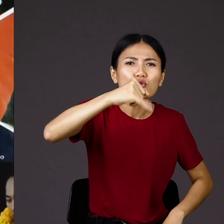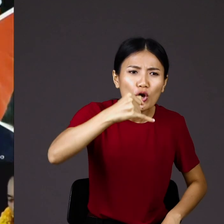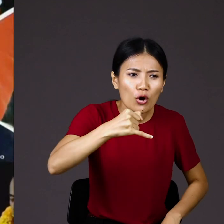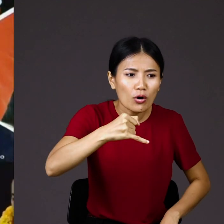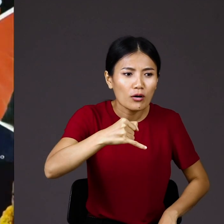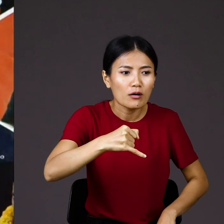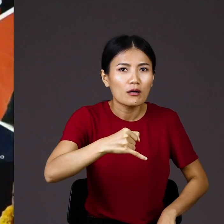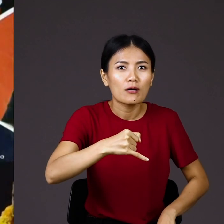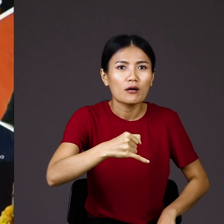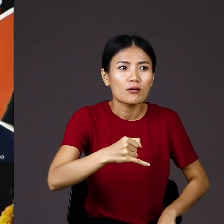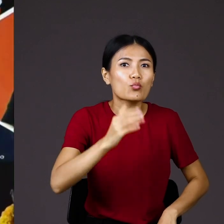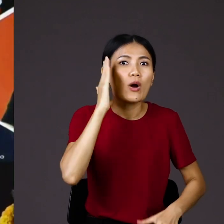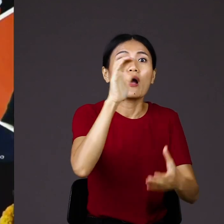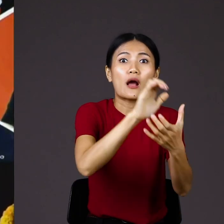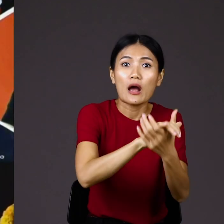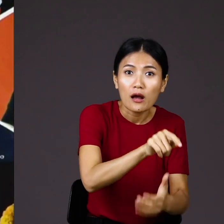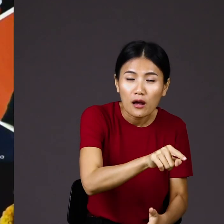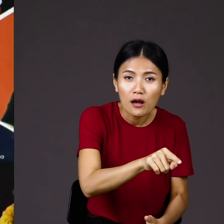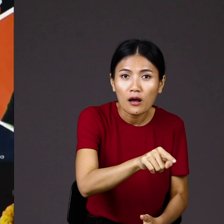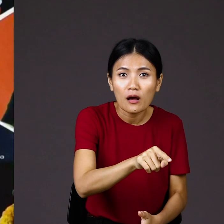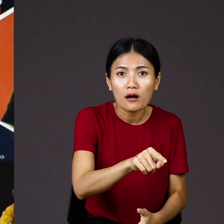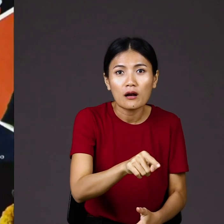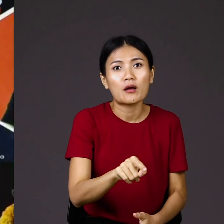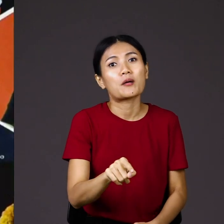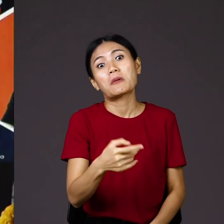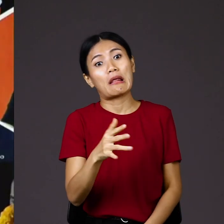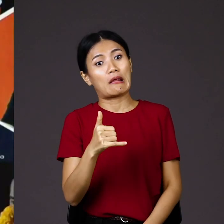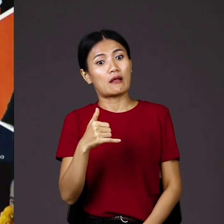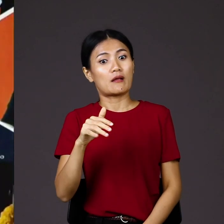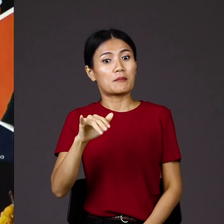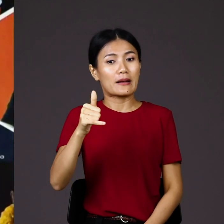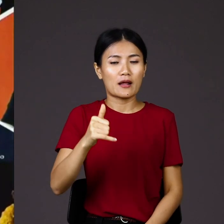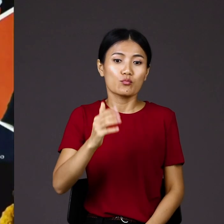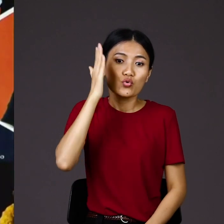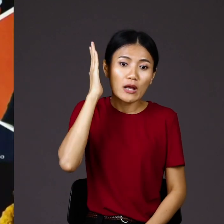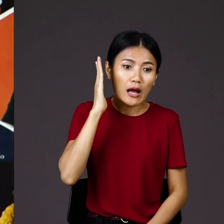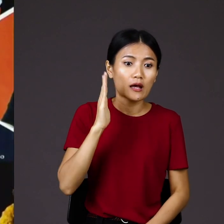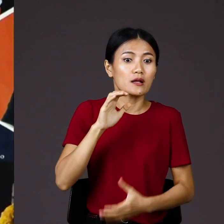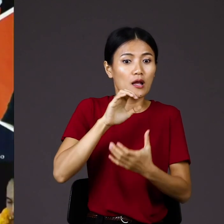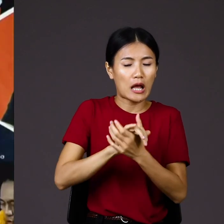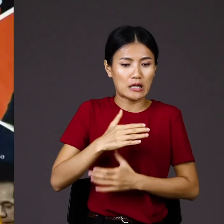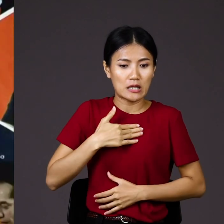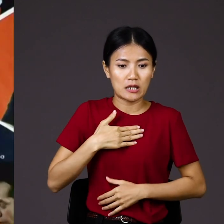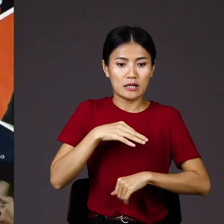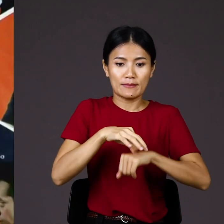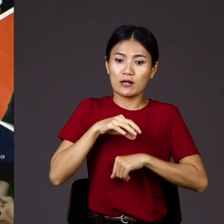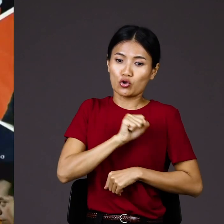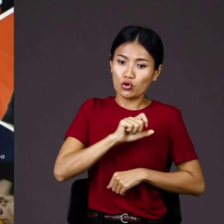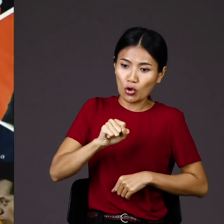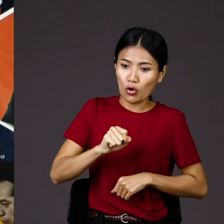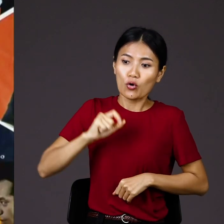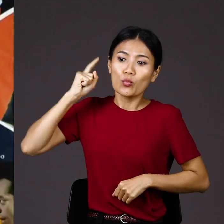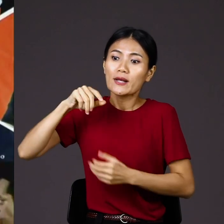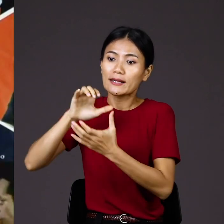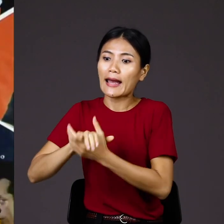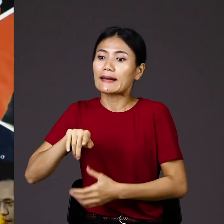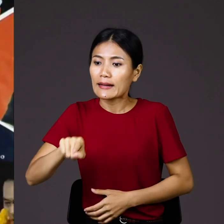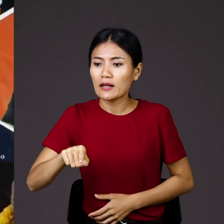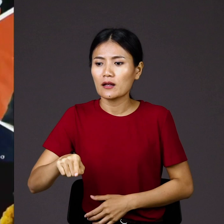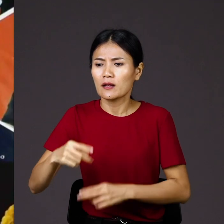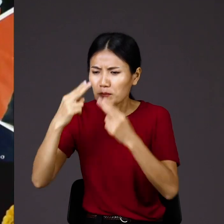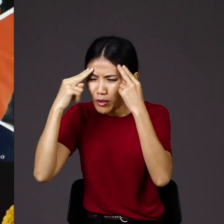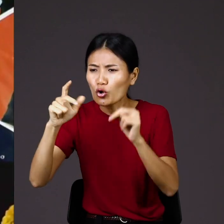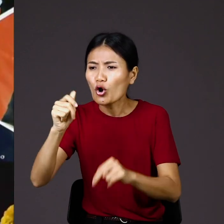อบจ.เป็นผัวหรือบางทีก็สสเป็นผัวแล้วนายกอบจ.เป็นเมียไอ้แบบนี้ไม่ได้แล้วครับจังหวัดนน